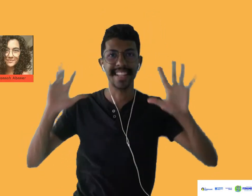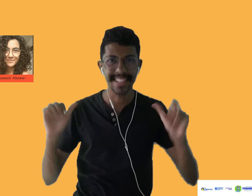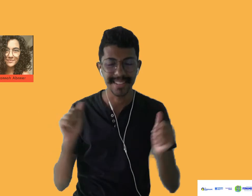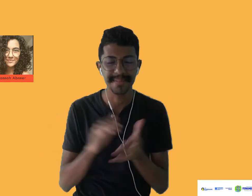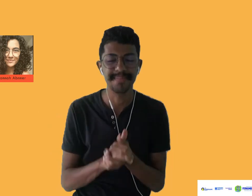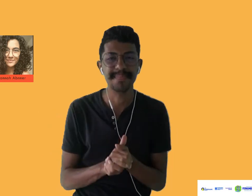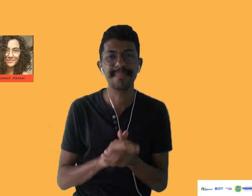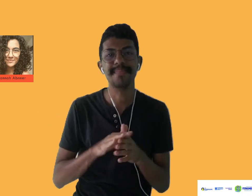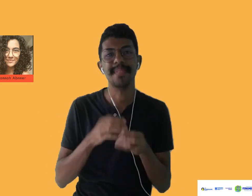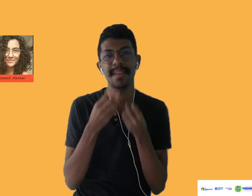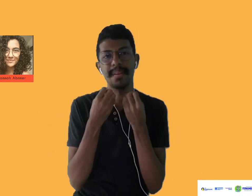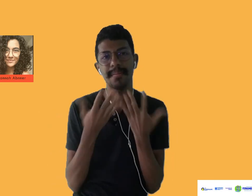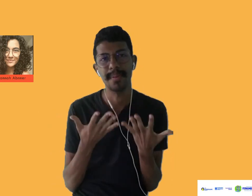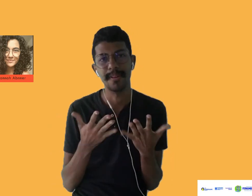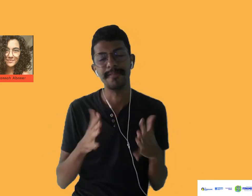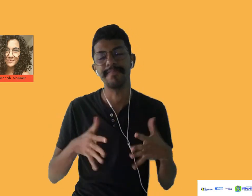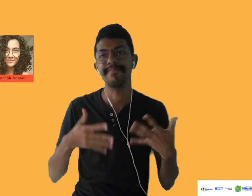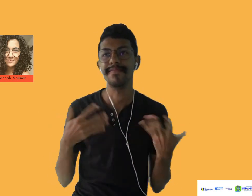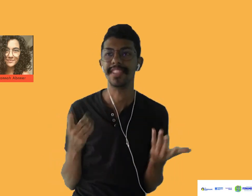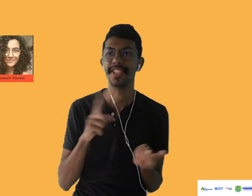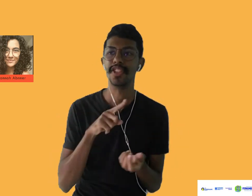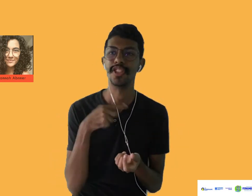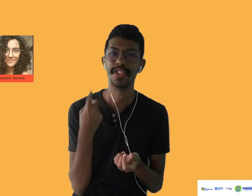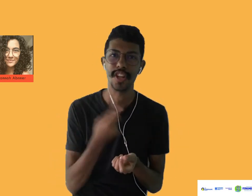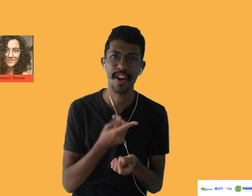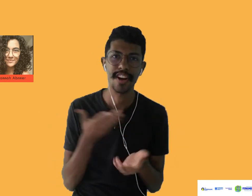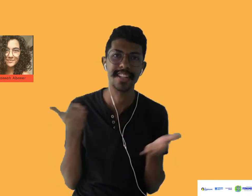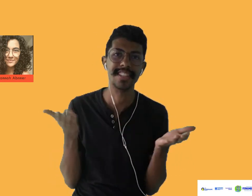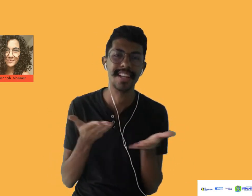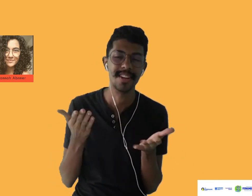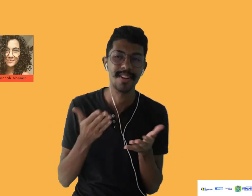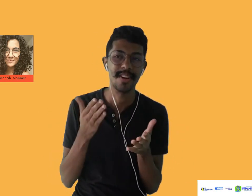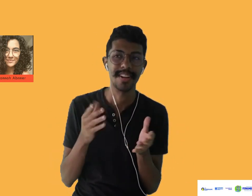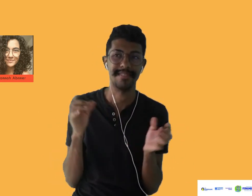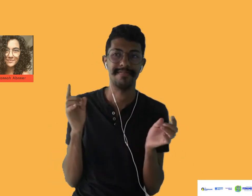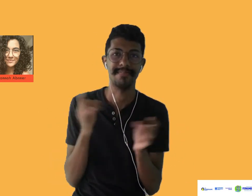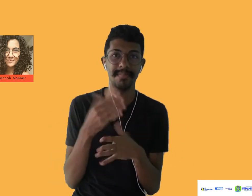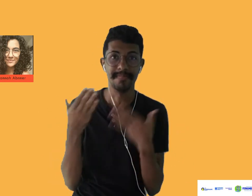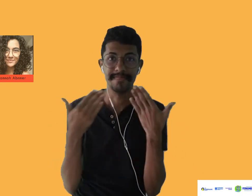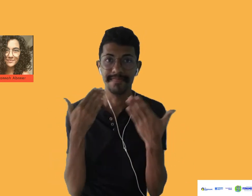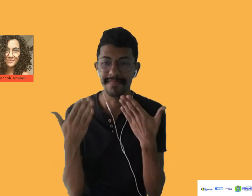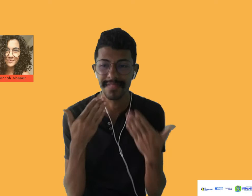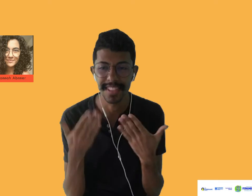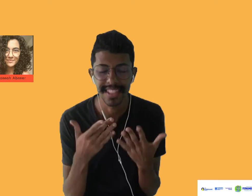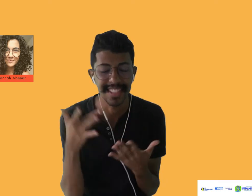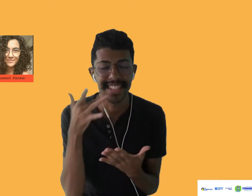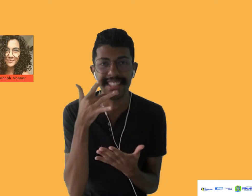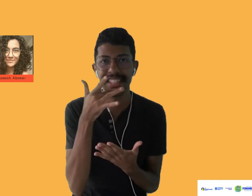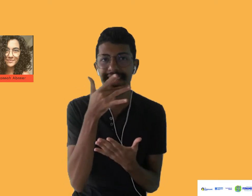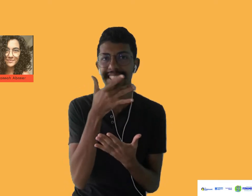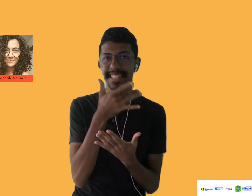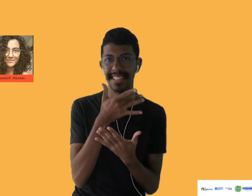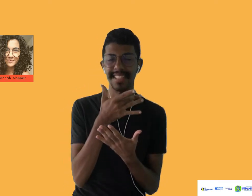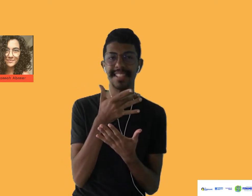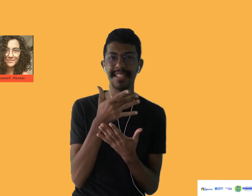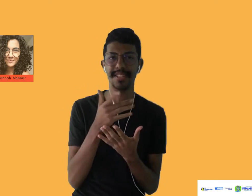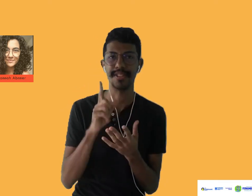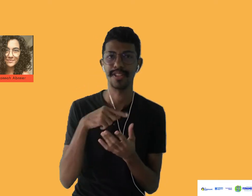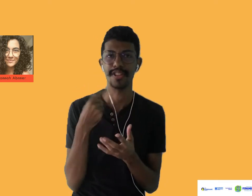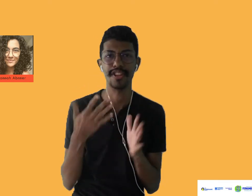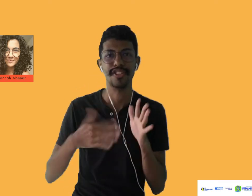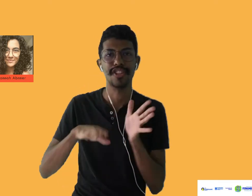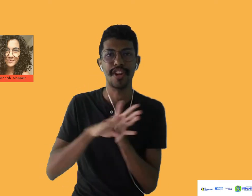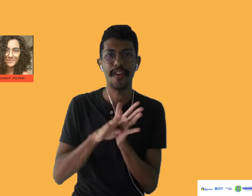Bom, gente, nós estamos, então, realmente, depois desse papo delicioso, a gente está chegando aqui ao final desse episódio, né? Com